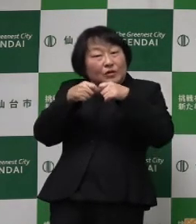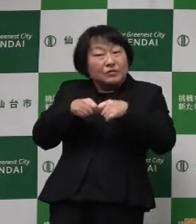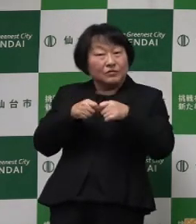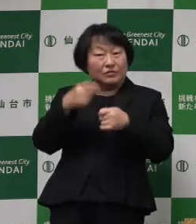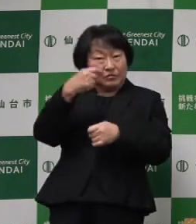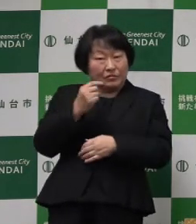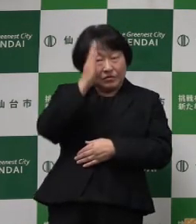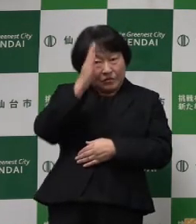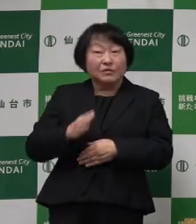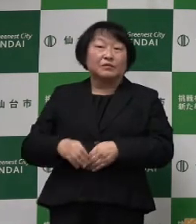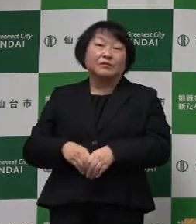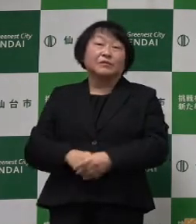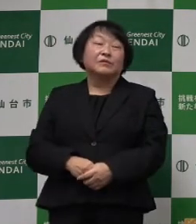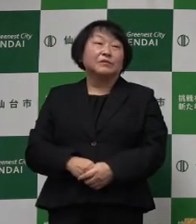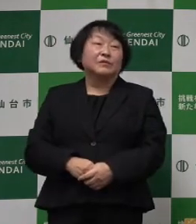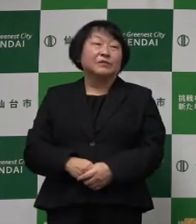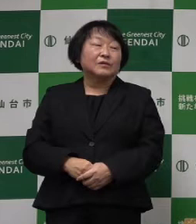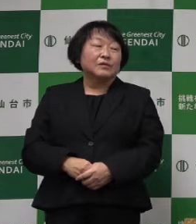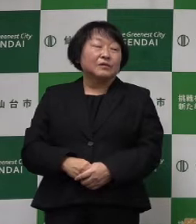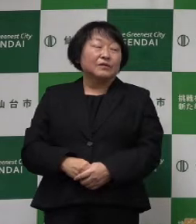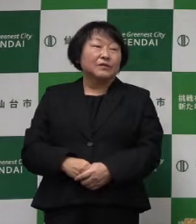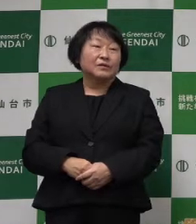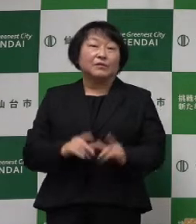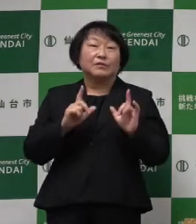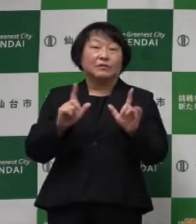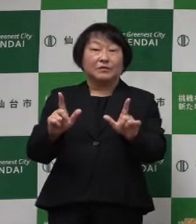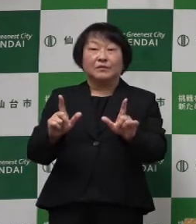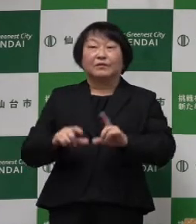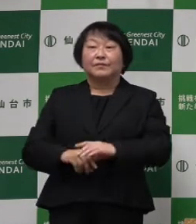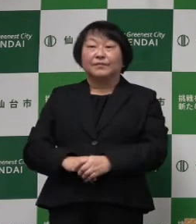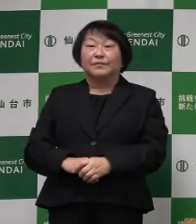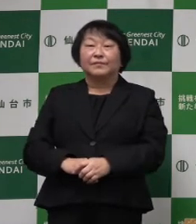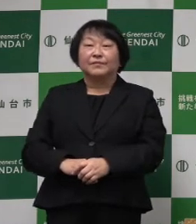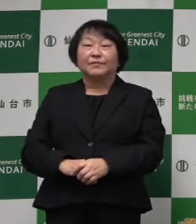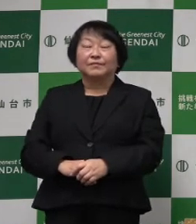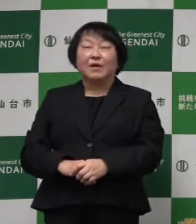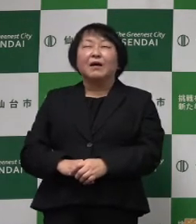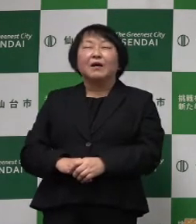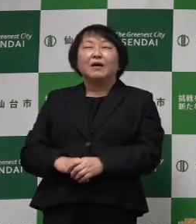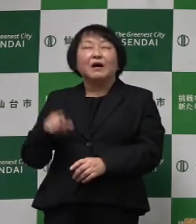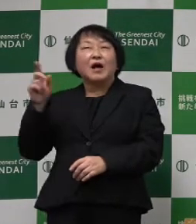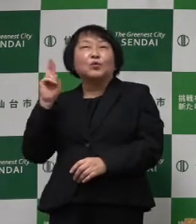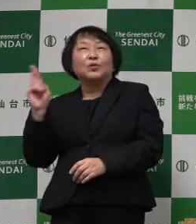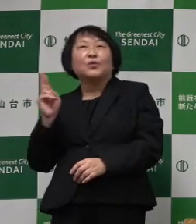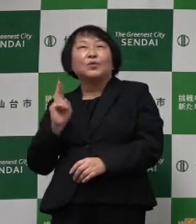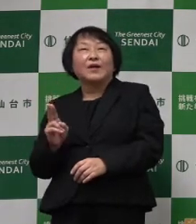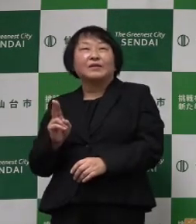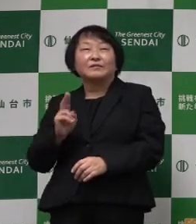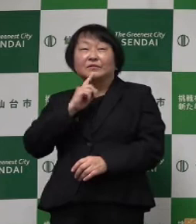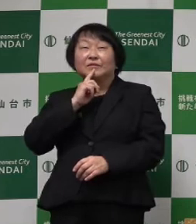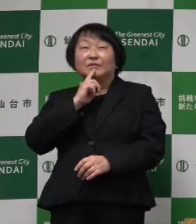ような仕方になったのか という、ようなというのがごめんなさい、ようなというのはどういうこと